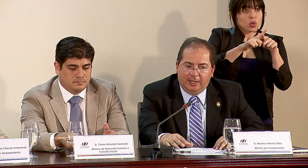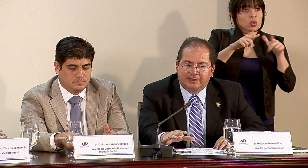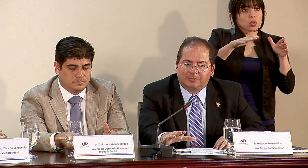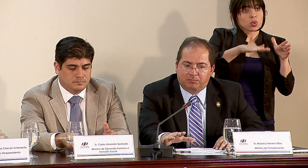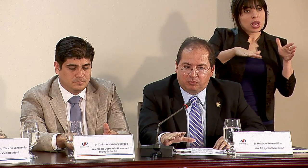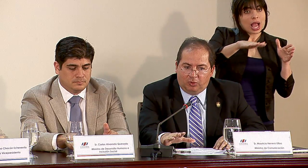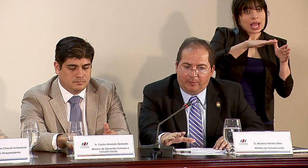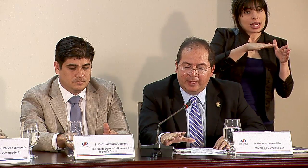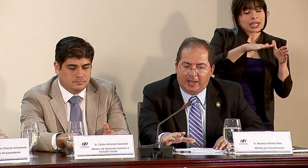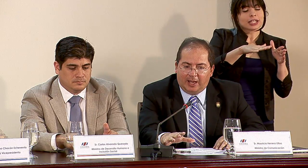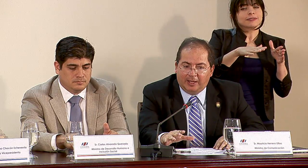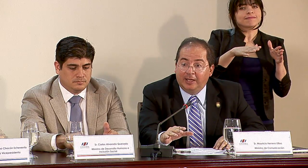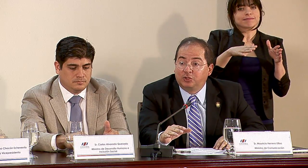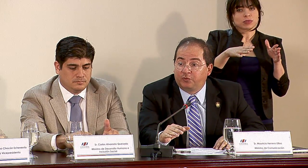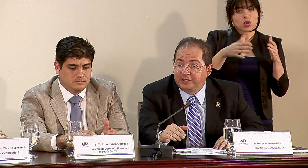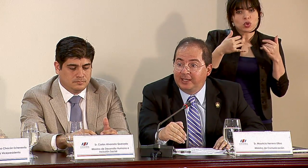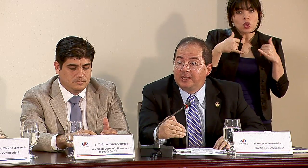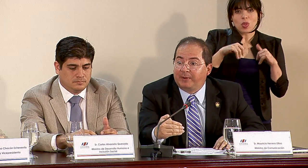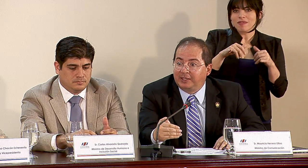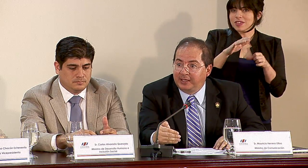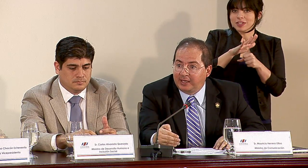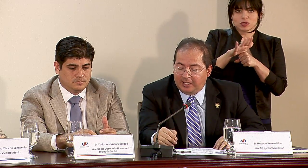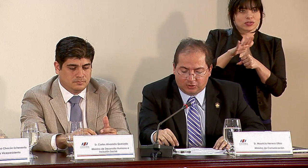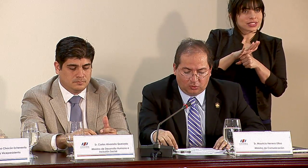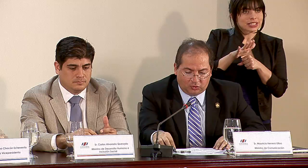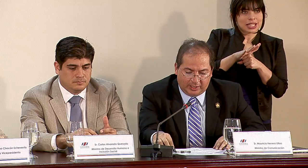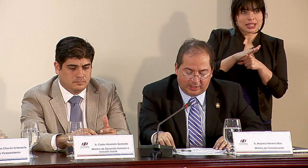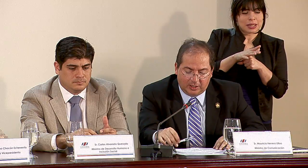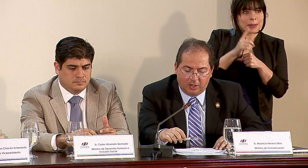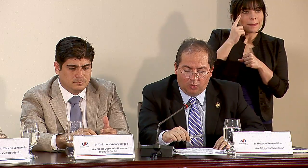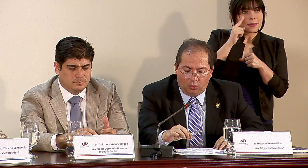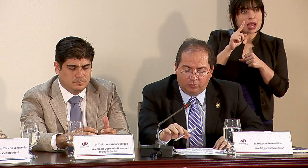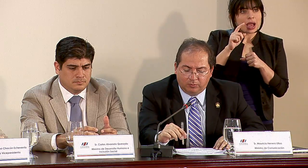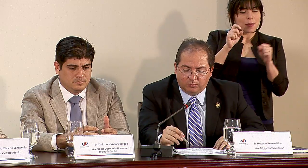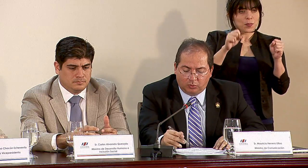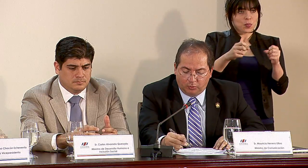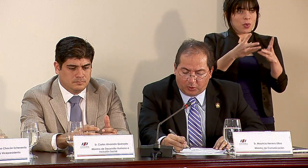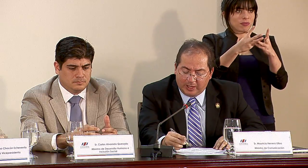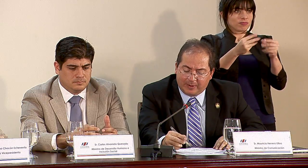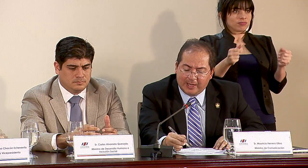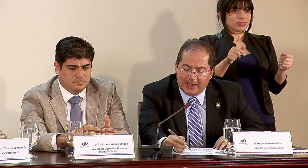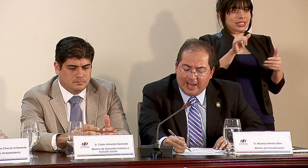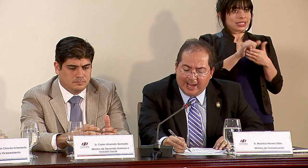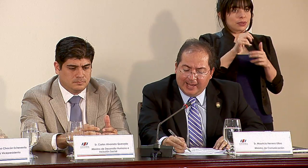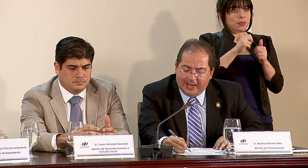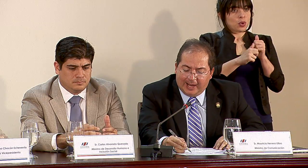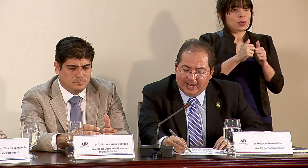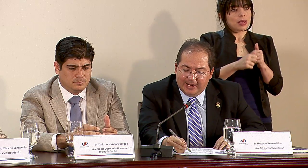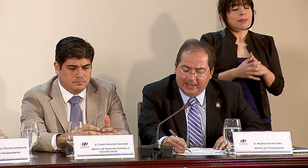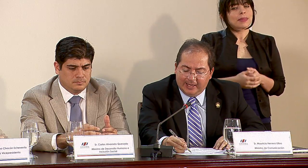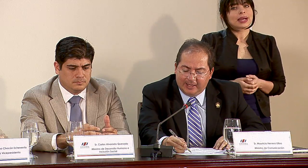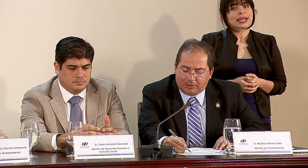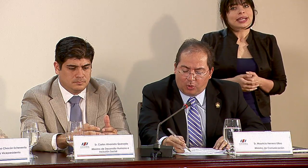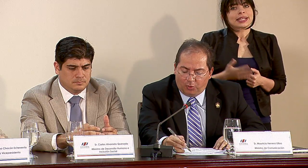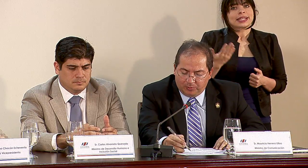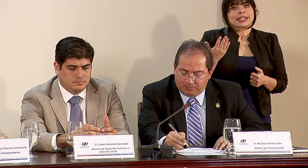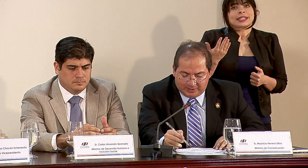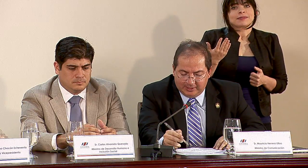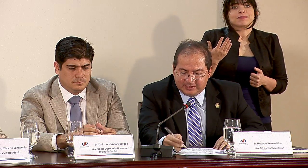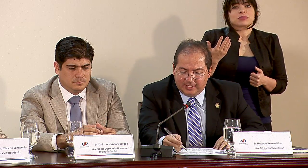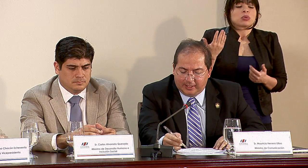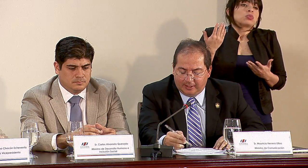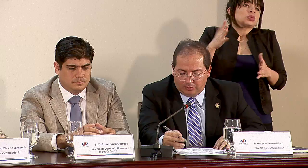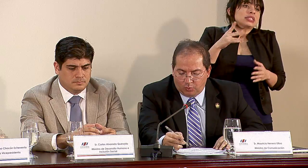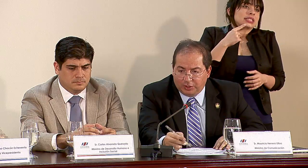es todavía insuficiente para llegar a solucionar un problema. como